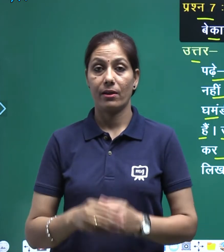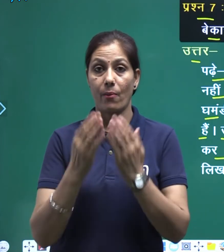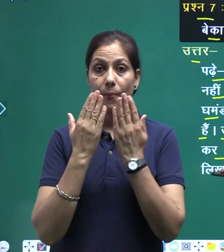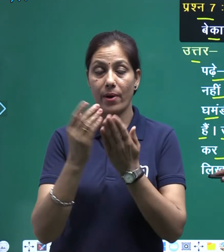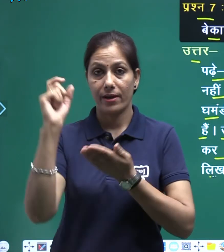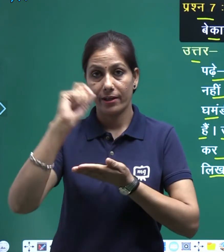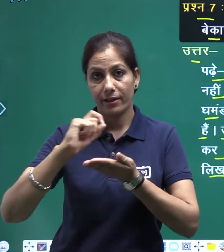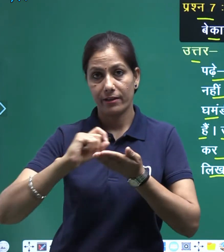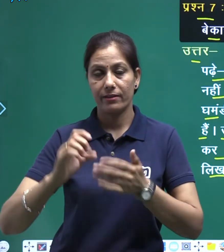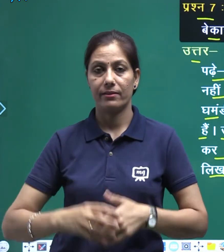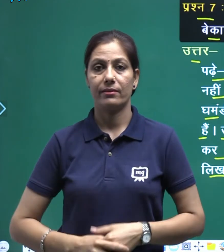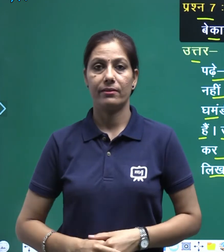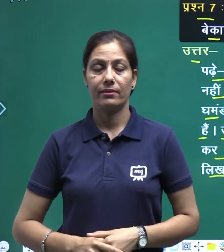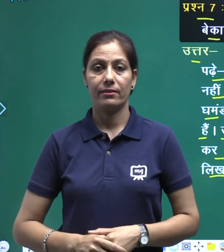कर